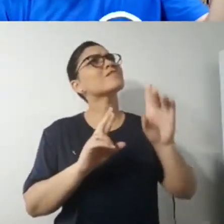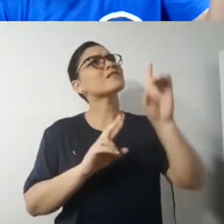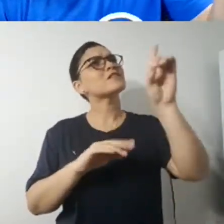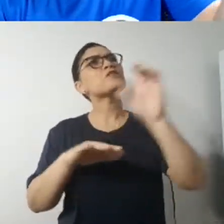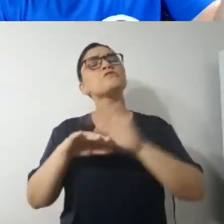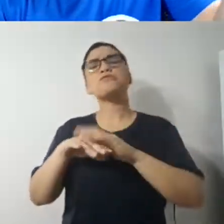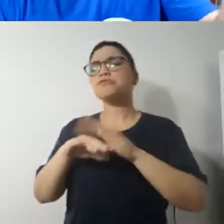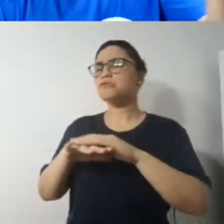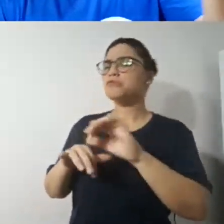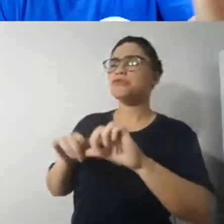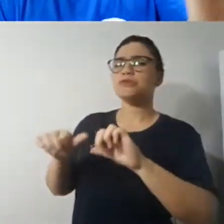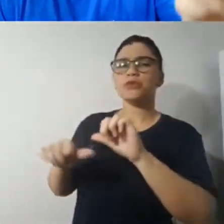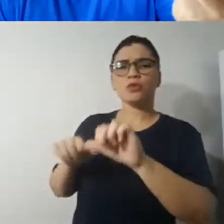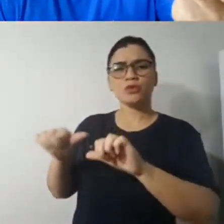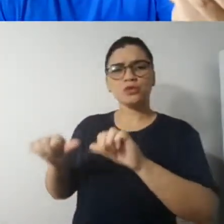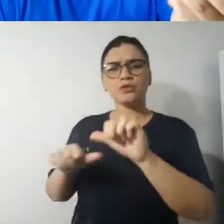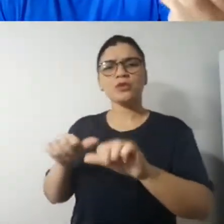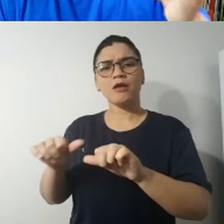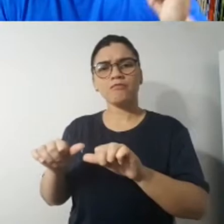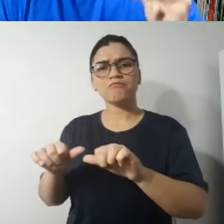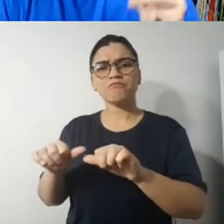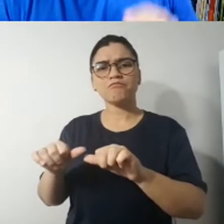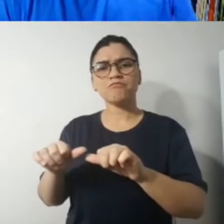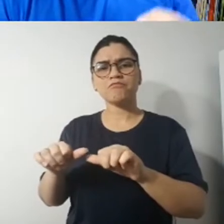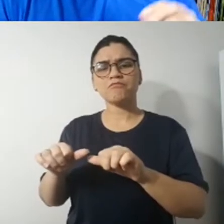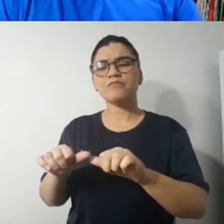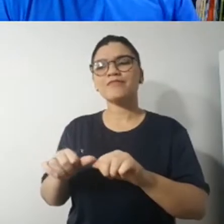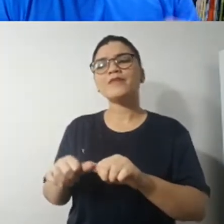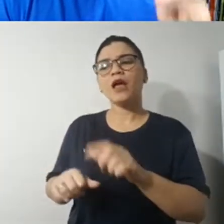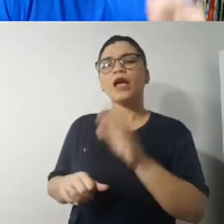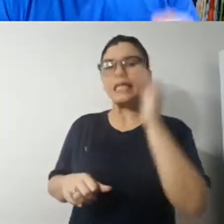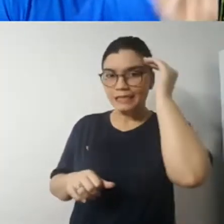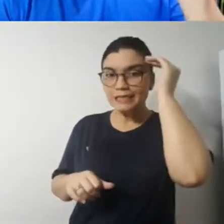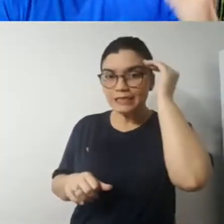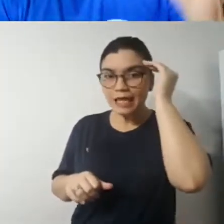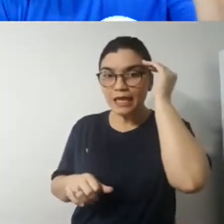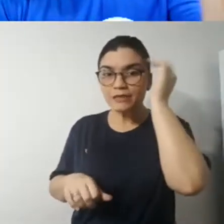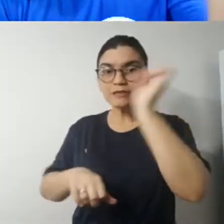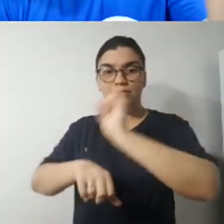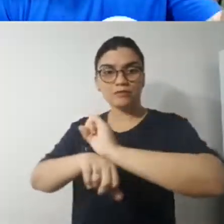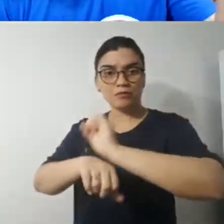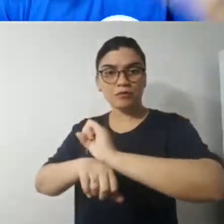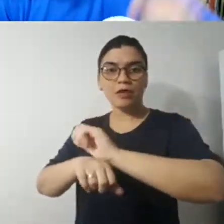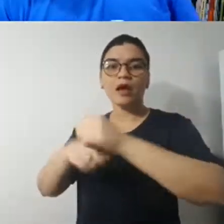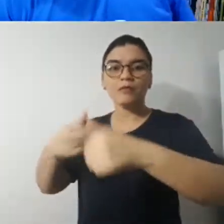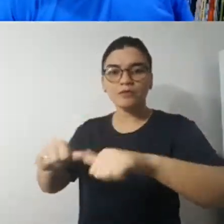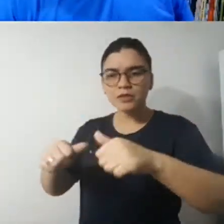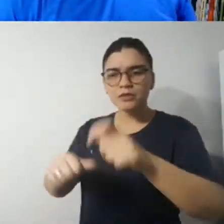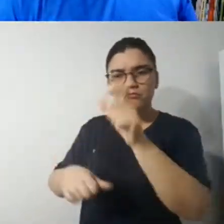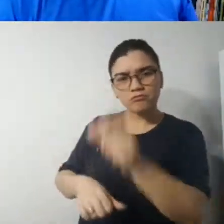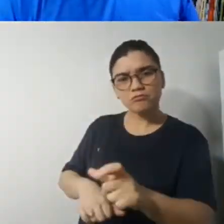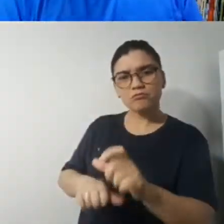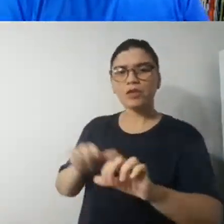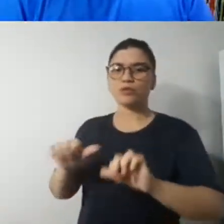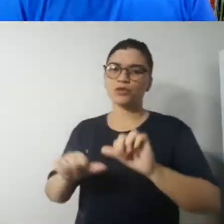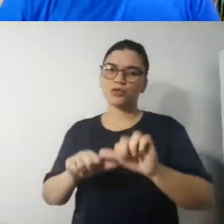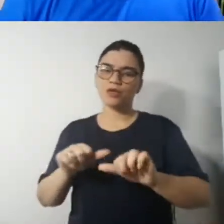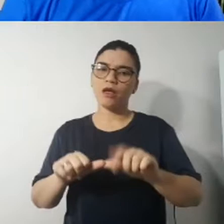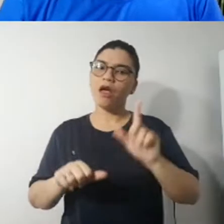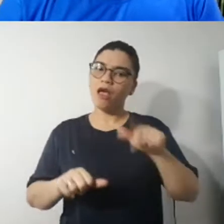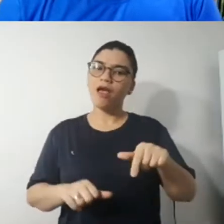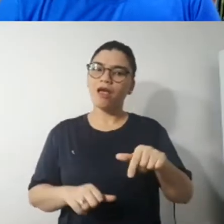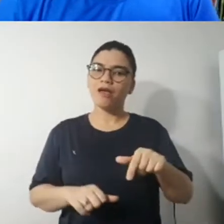a fraqueza do outro. Então Pedro nos chama a sermos compassivos uns com os outros.